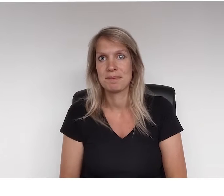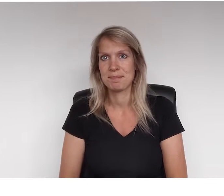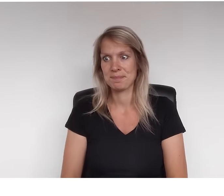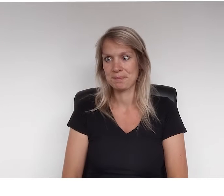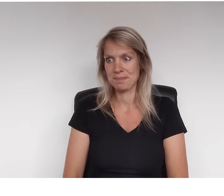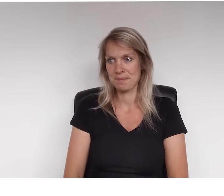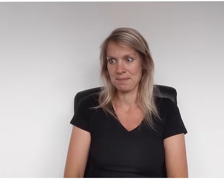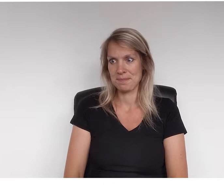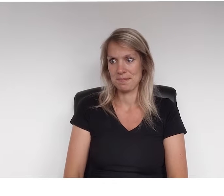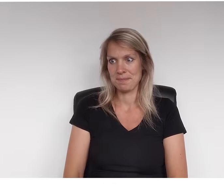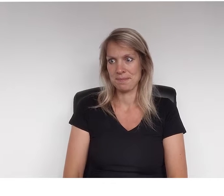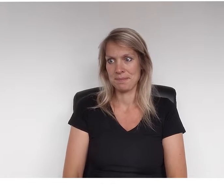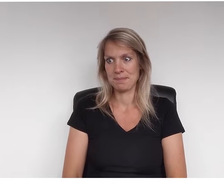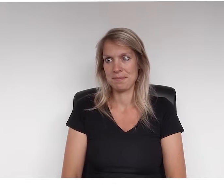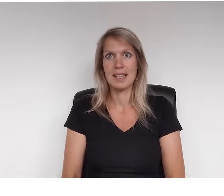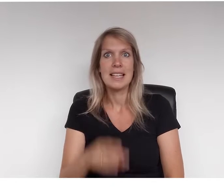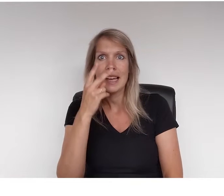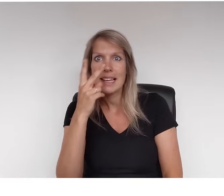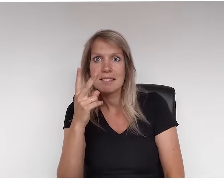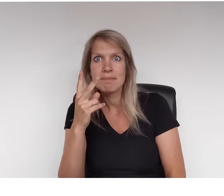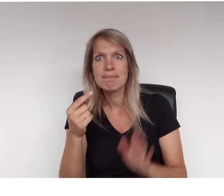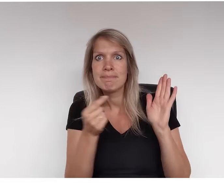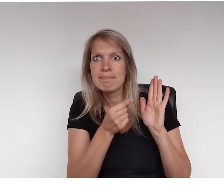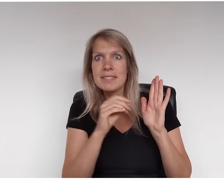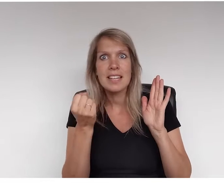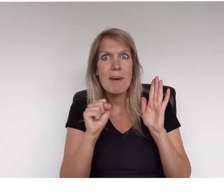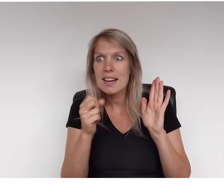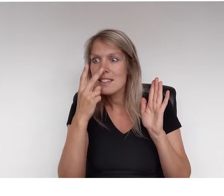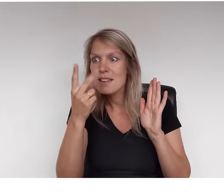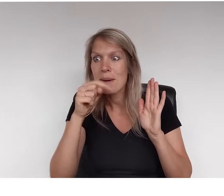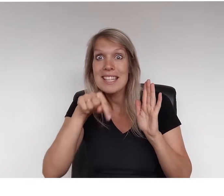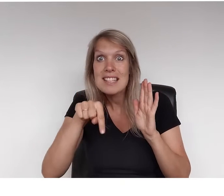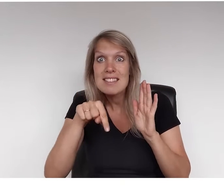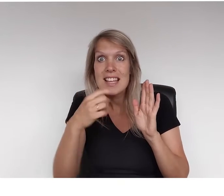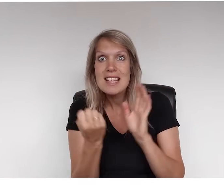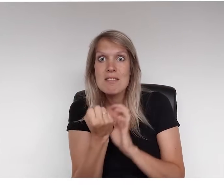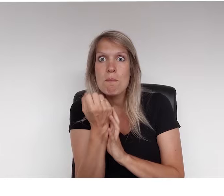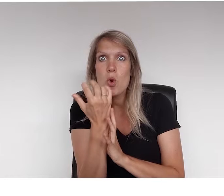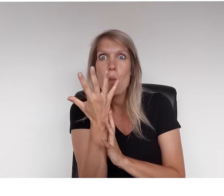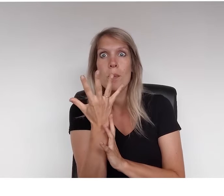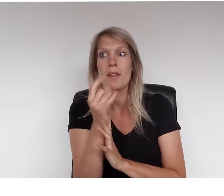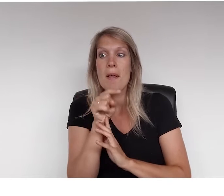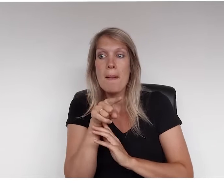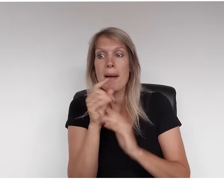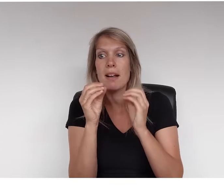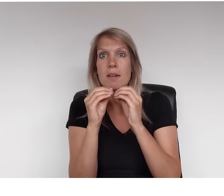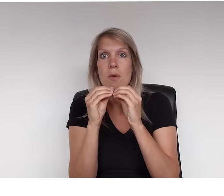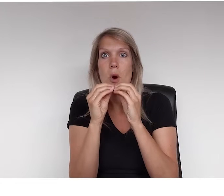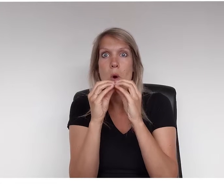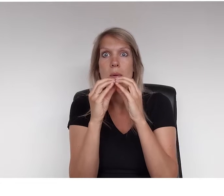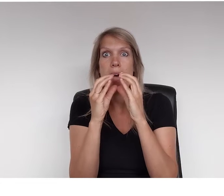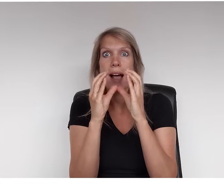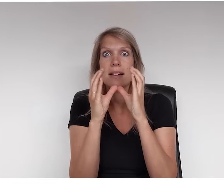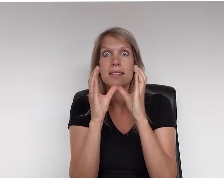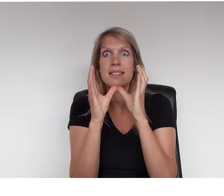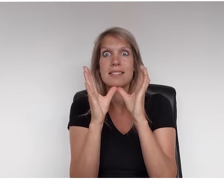Je kan bijna niet zien dat dit een bloemetje is. Maar ik kan hem openmaken. Kijk maar